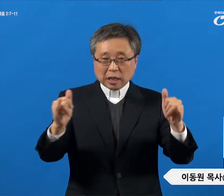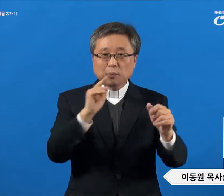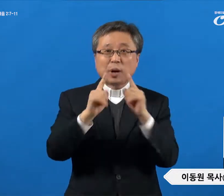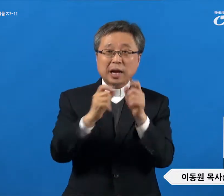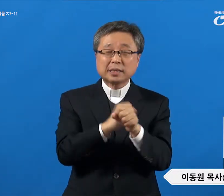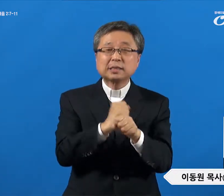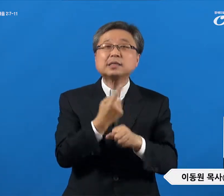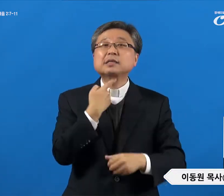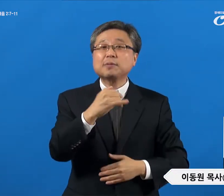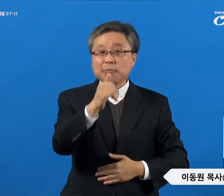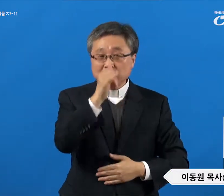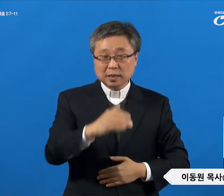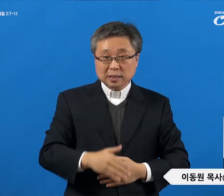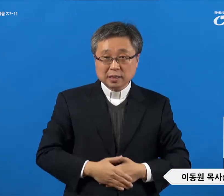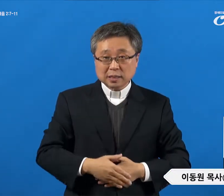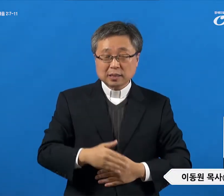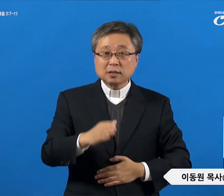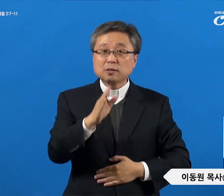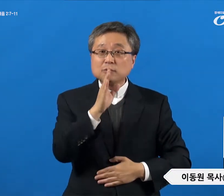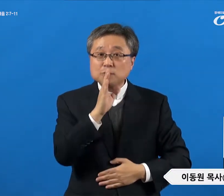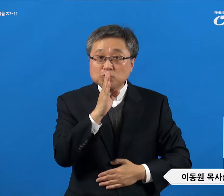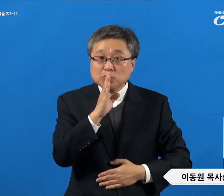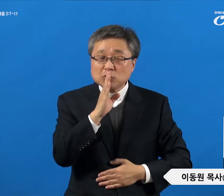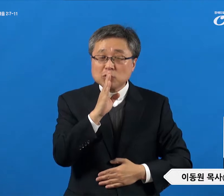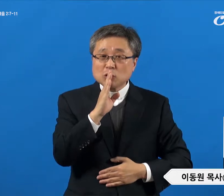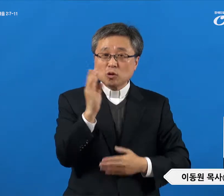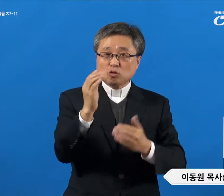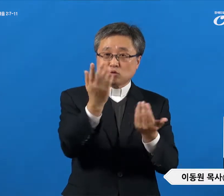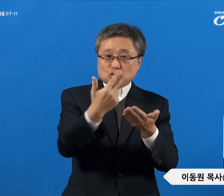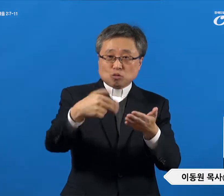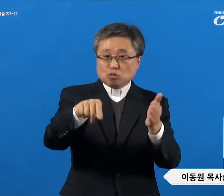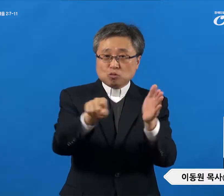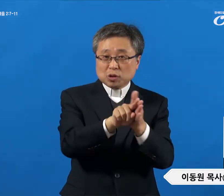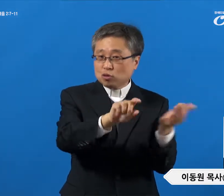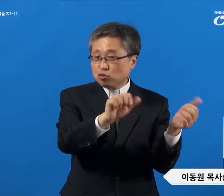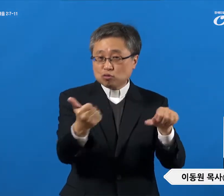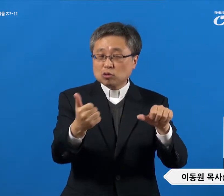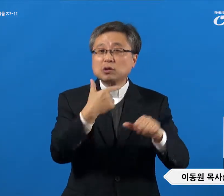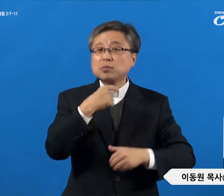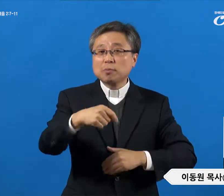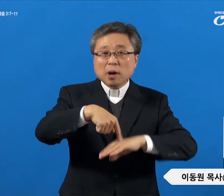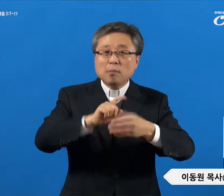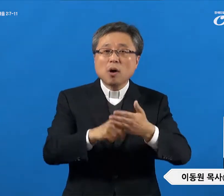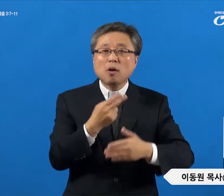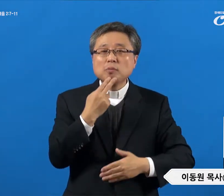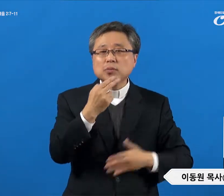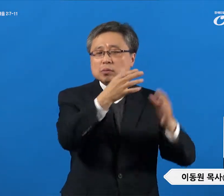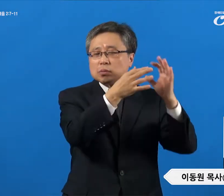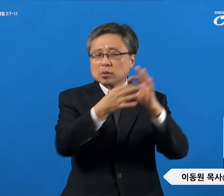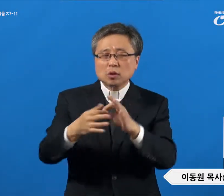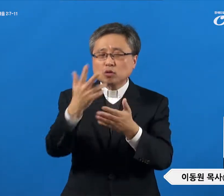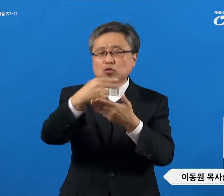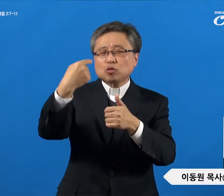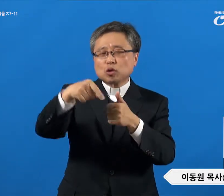왜냐하면 신자들이 순종할 의사가 없이 그냥 이 주기도문을 암송만 하기 때문에